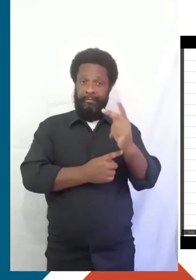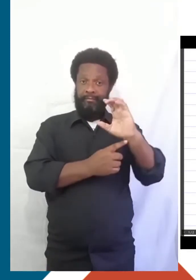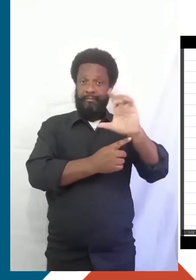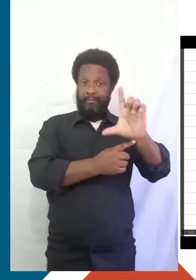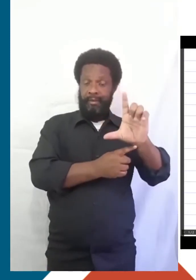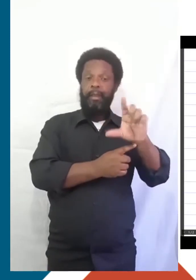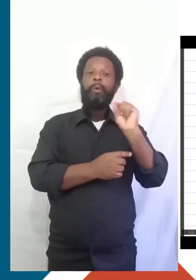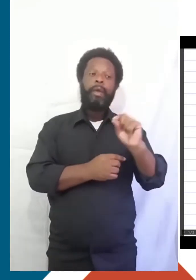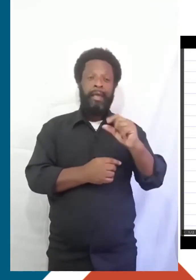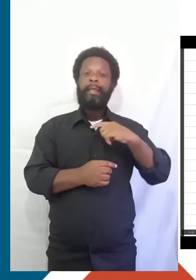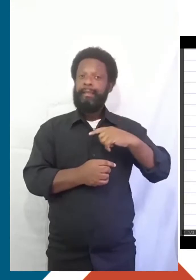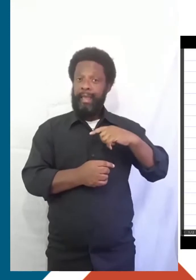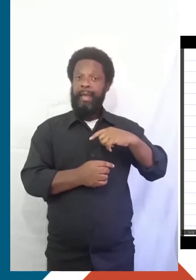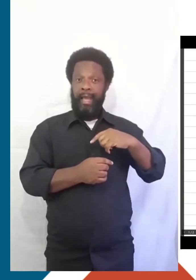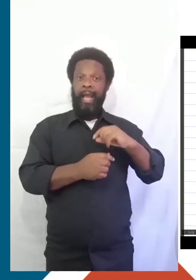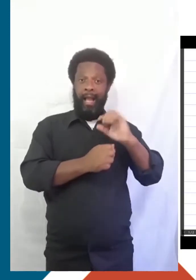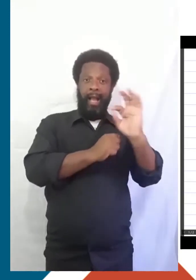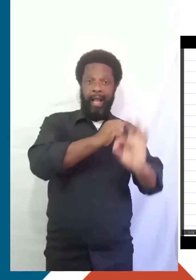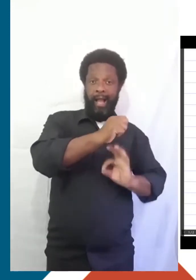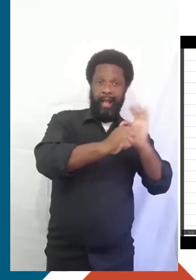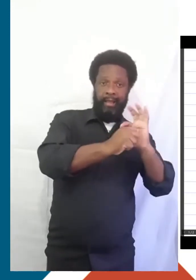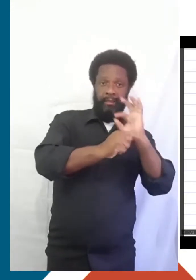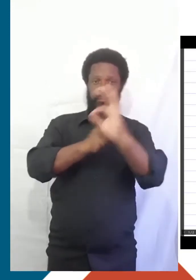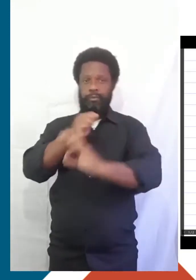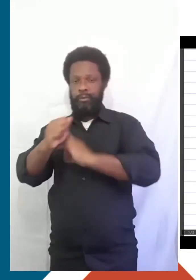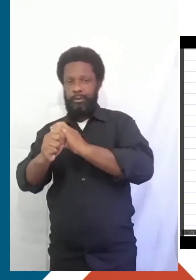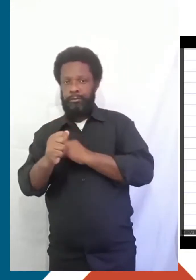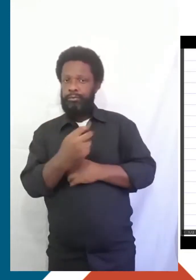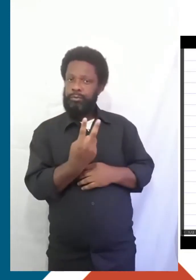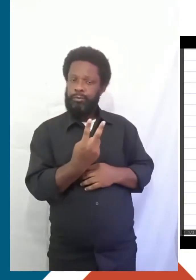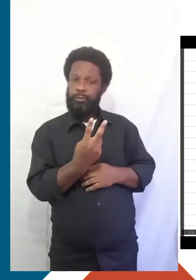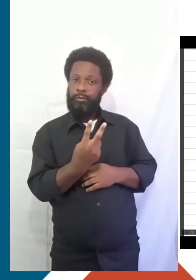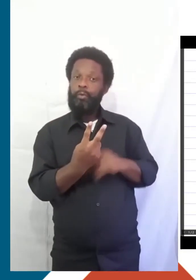O HCl é uma molécula diatômica, ou seja, que tem dois átomos,